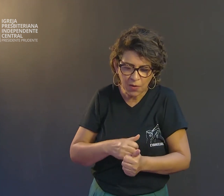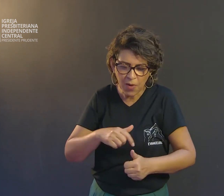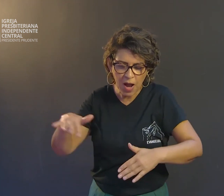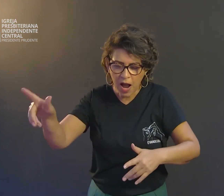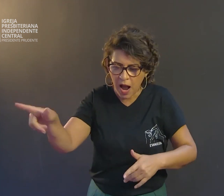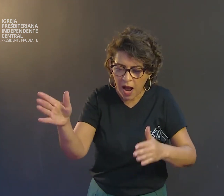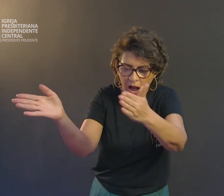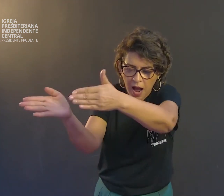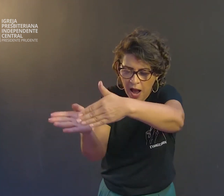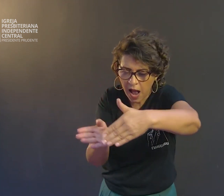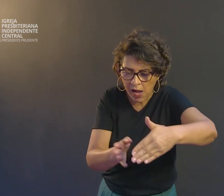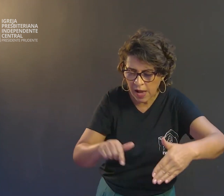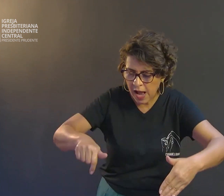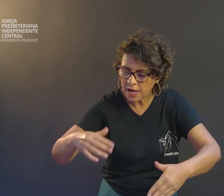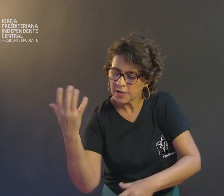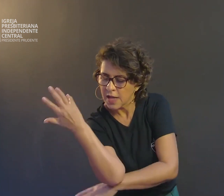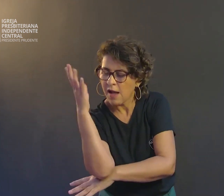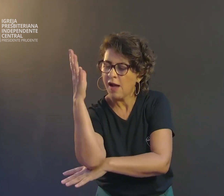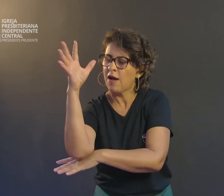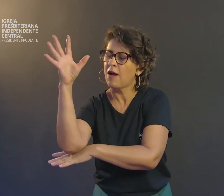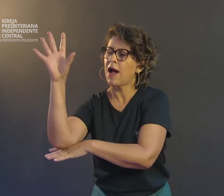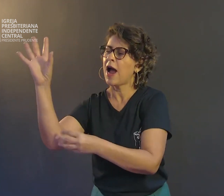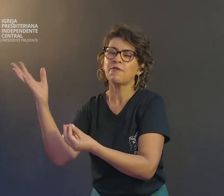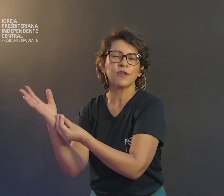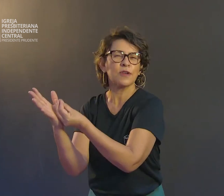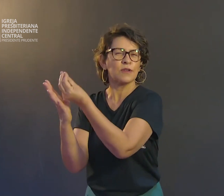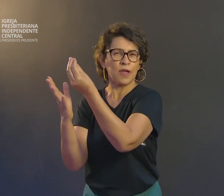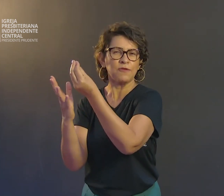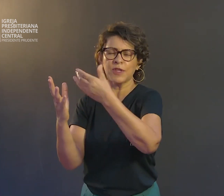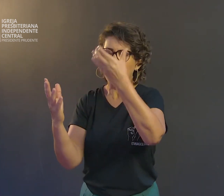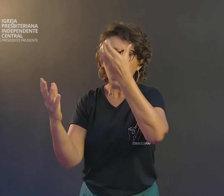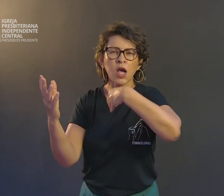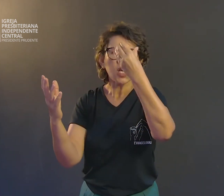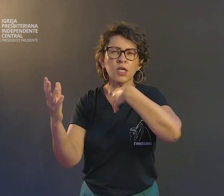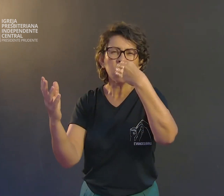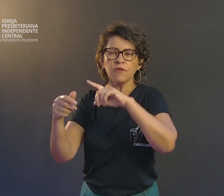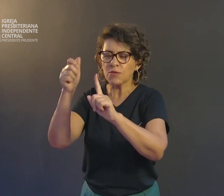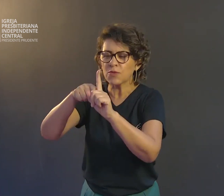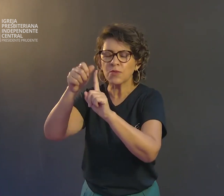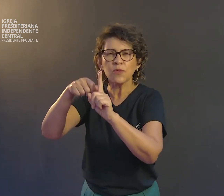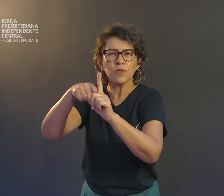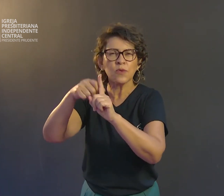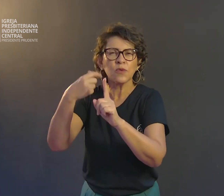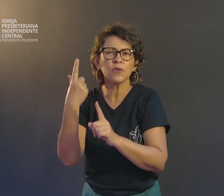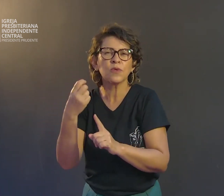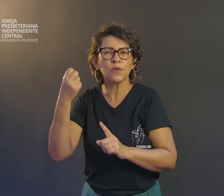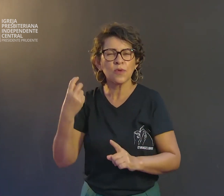da vida, que dá 12 colheitas, dando fruto todos os meses. As folhas da